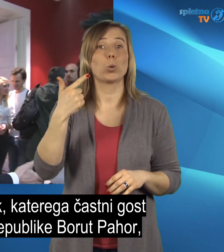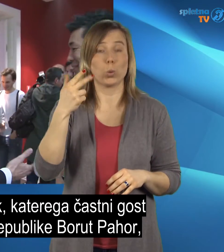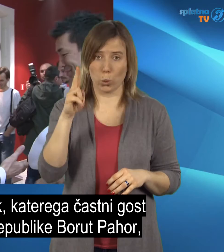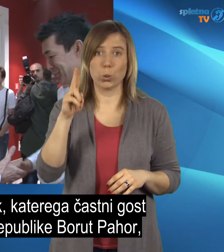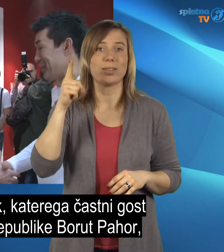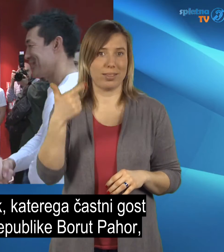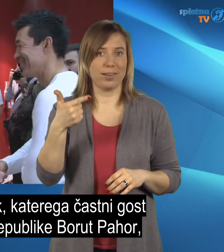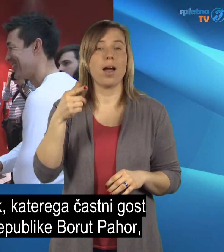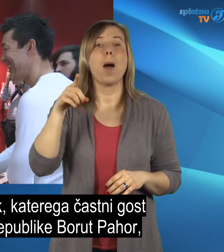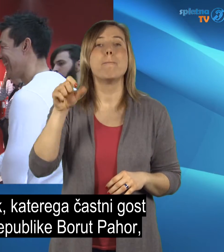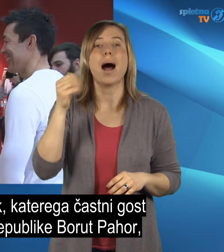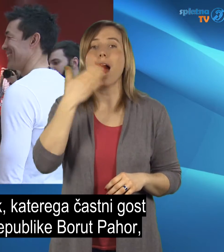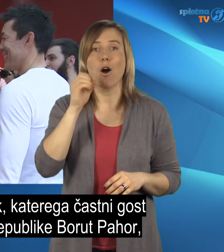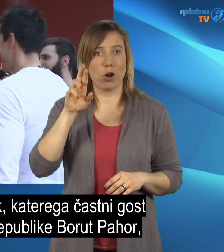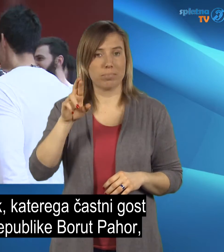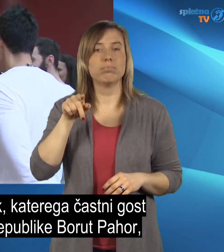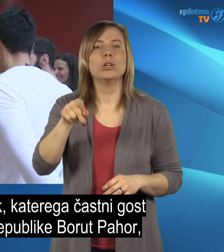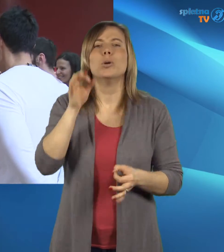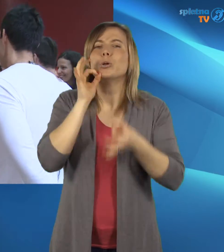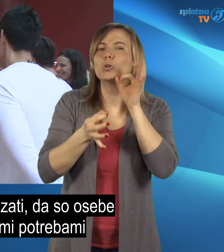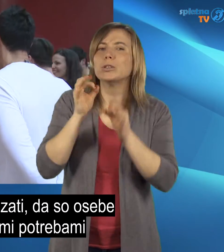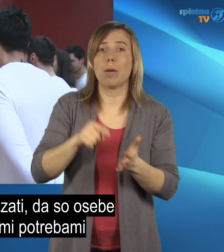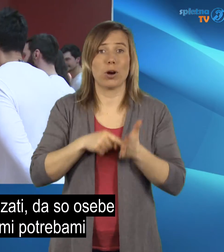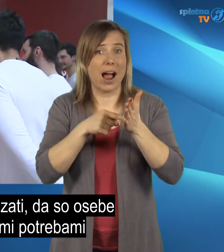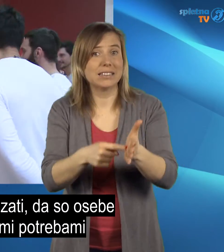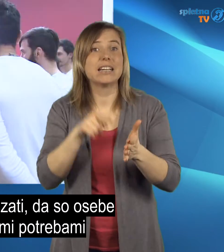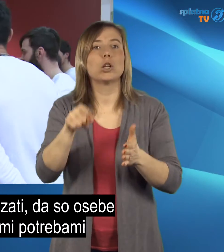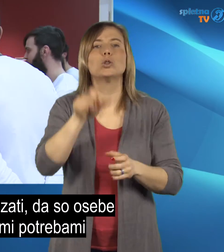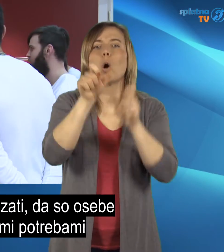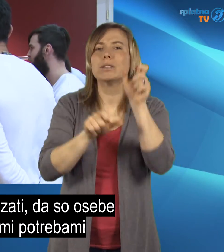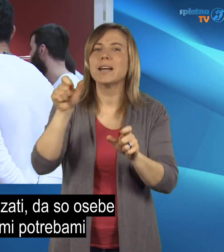posebnimi potrebami zelo podobne zdravim ljudem.